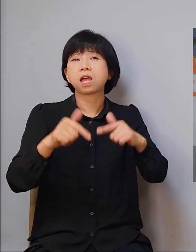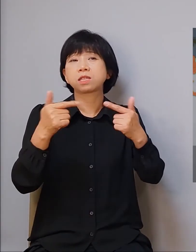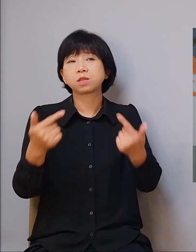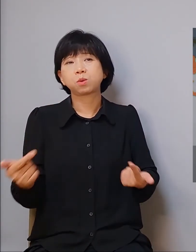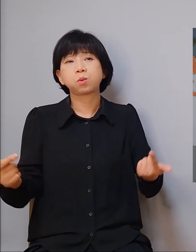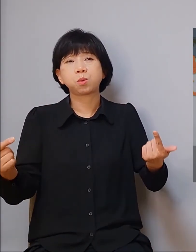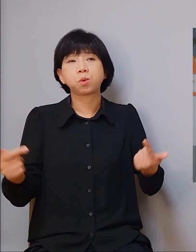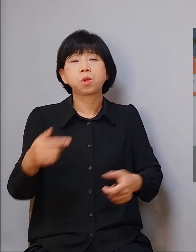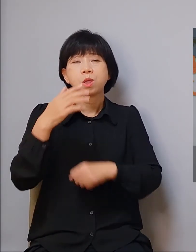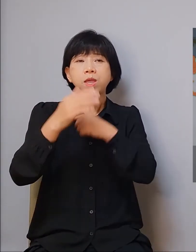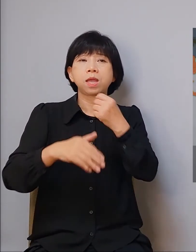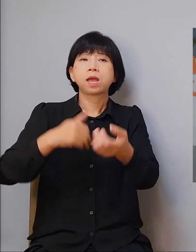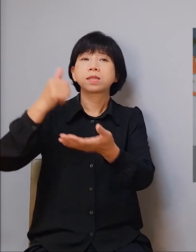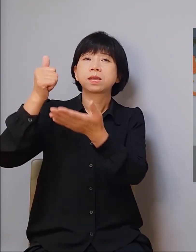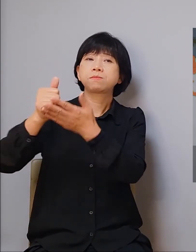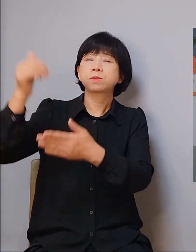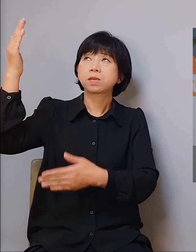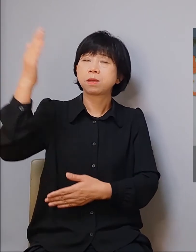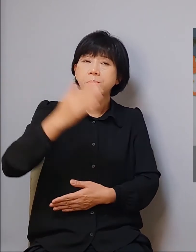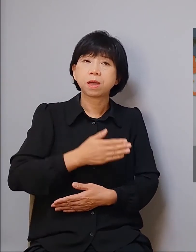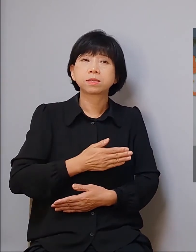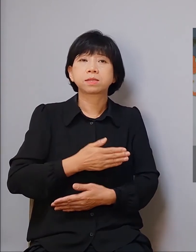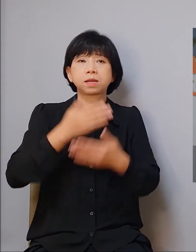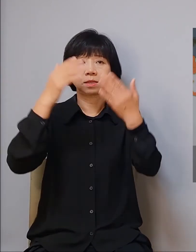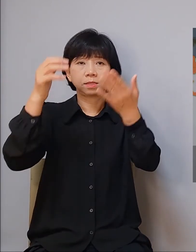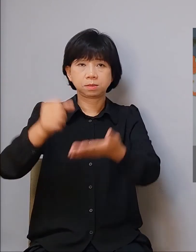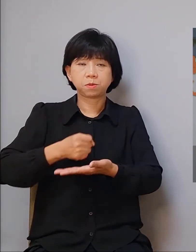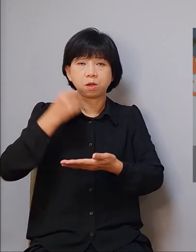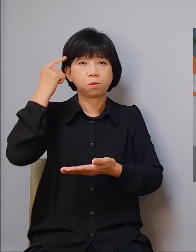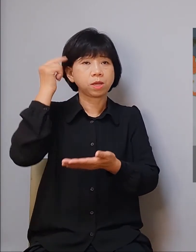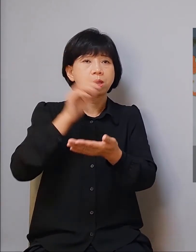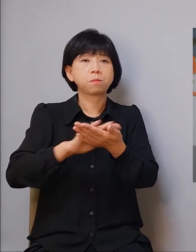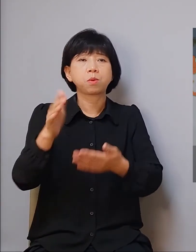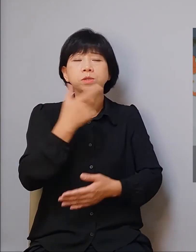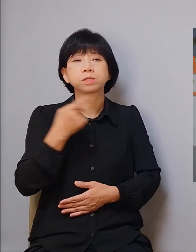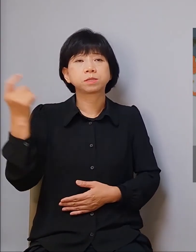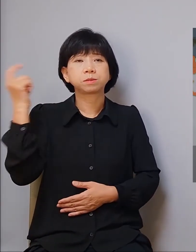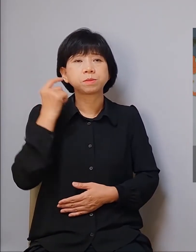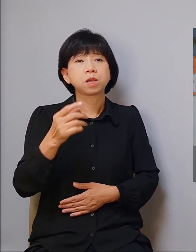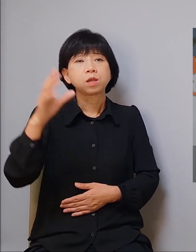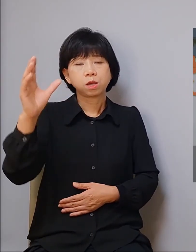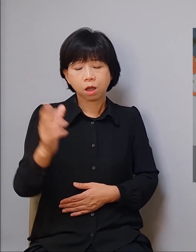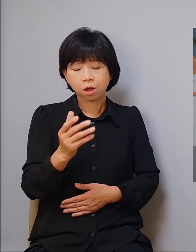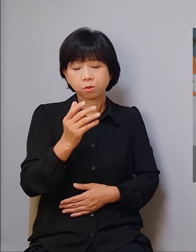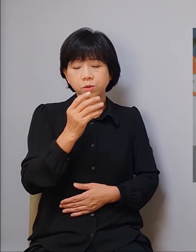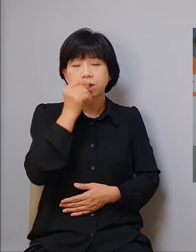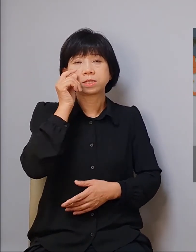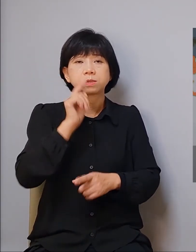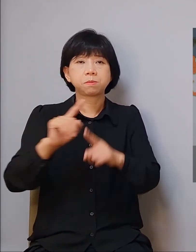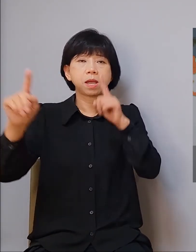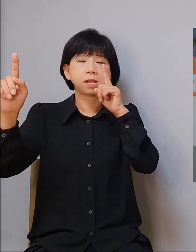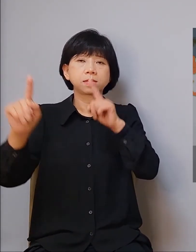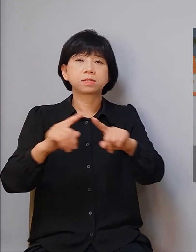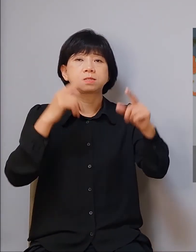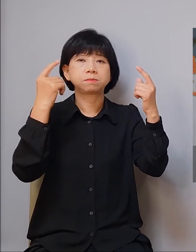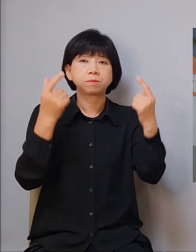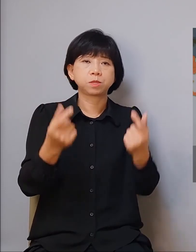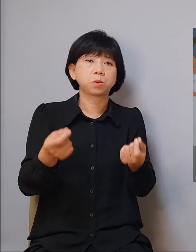강철 아니요 하나님께 받아가진 평화의 복을 거룩하신